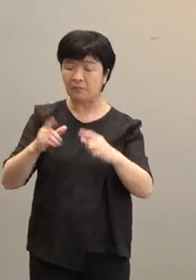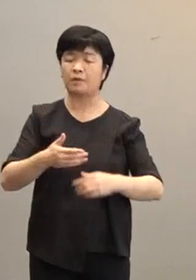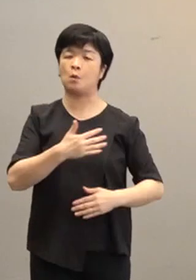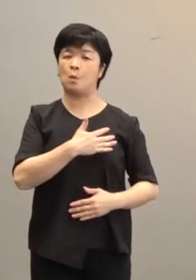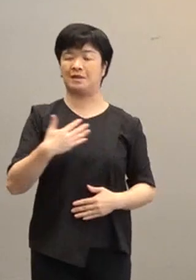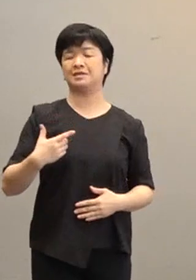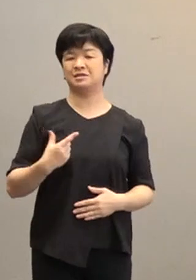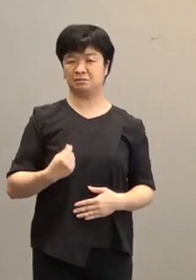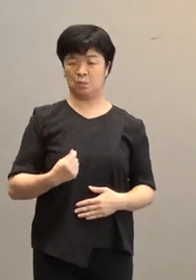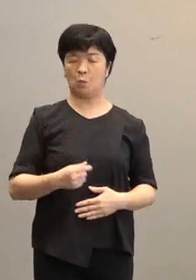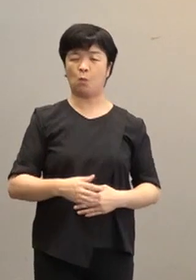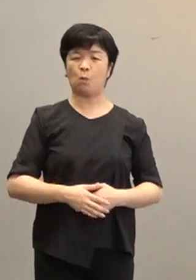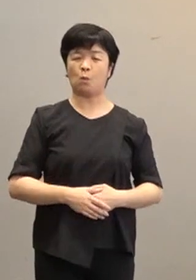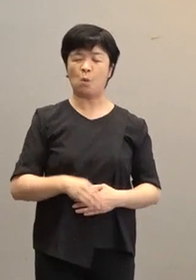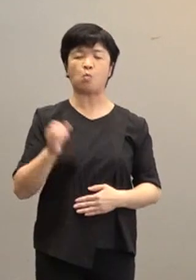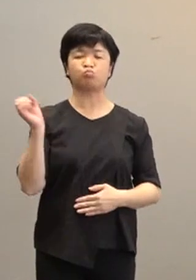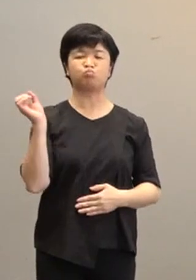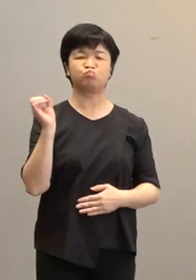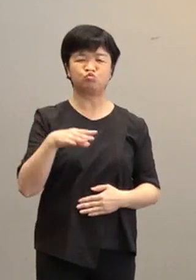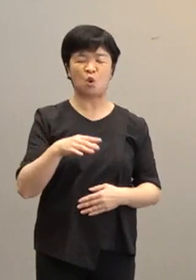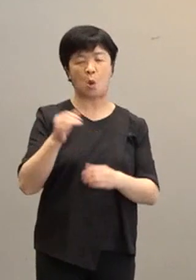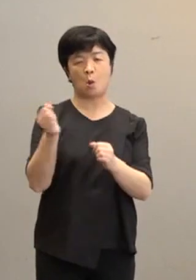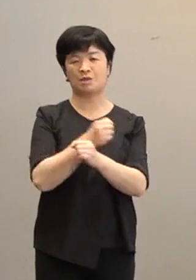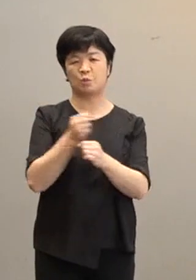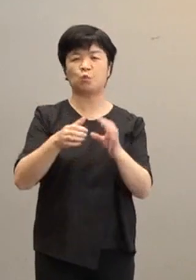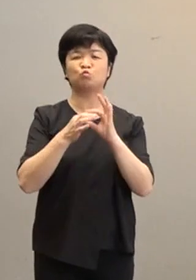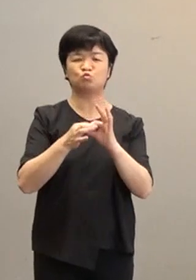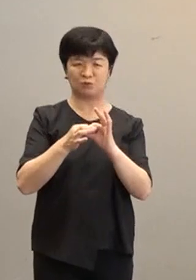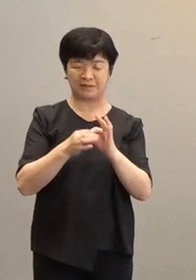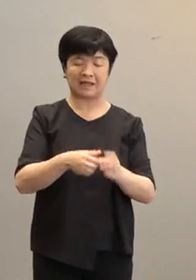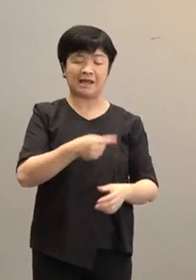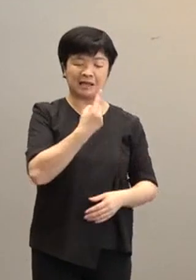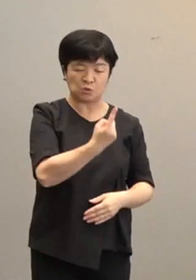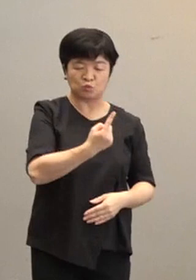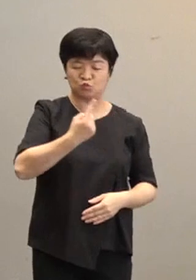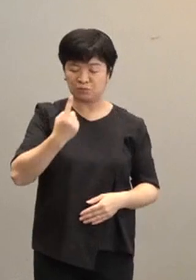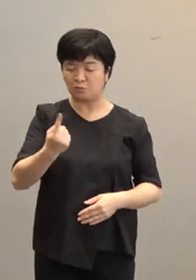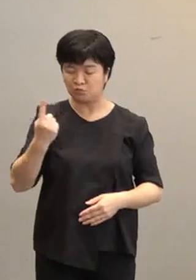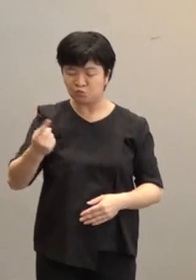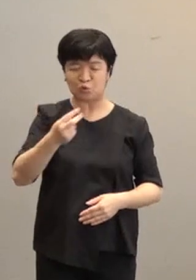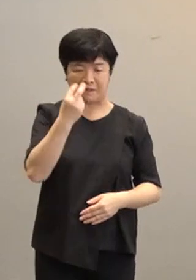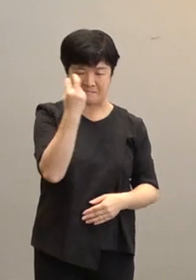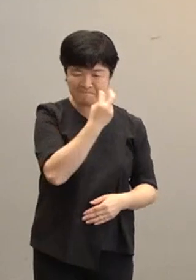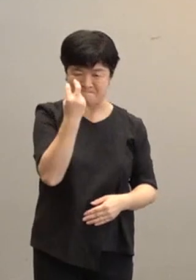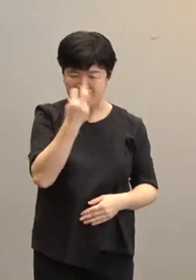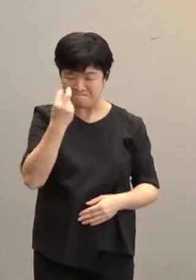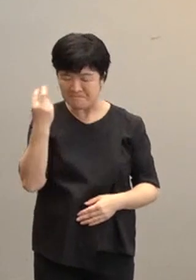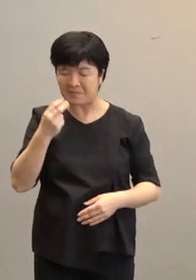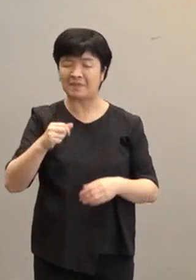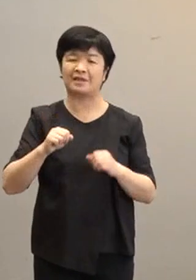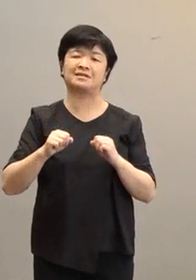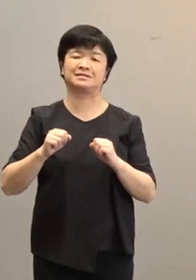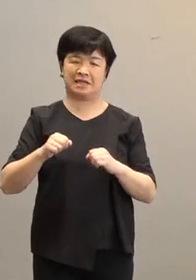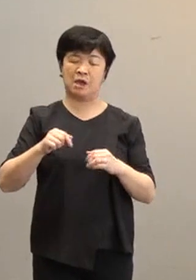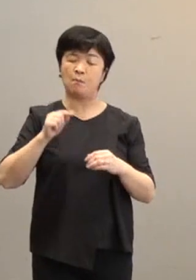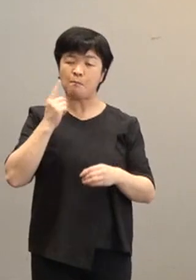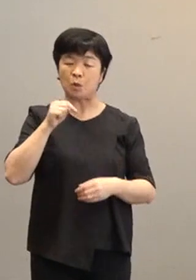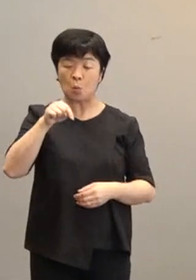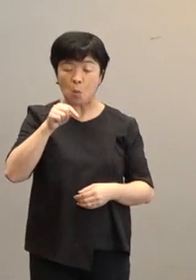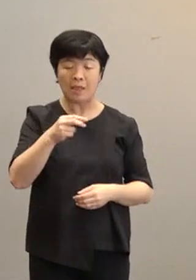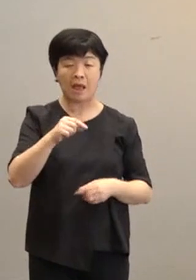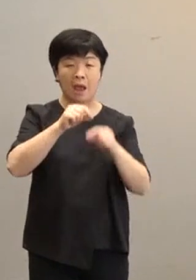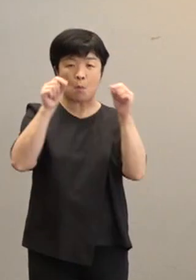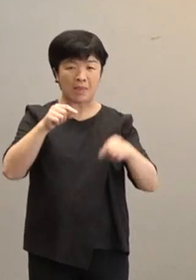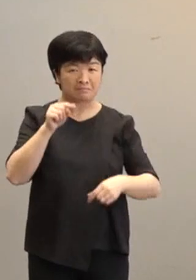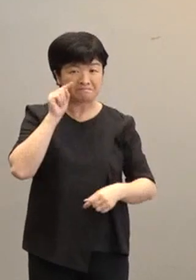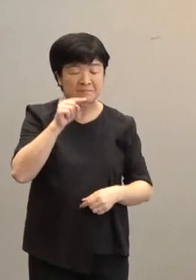この無料事業について、一つ一つ点検をさせていただいておりますので、その中で問題があった場合はですね、不交付